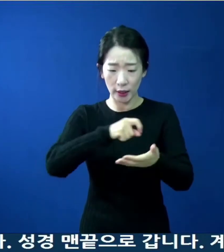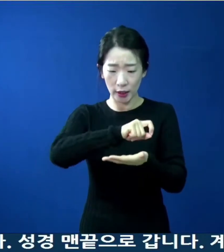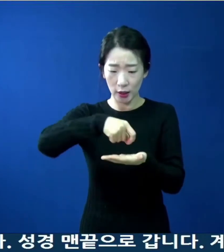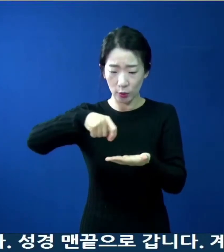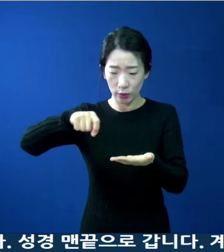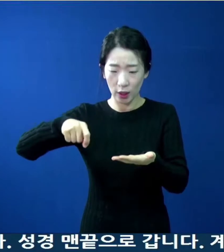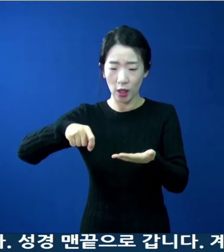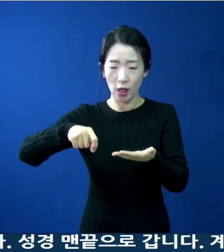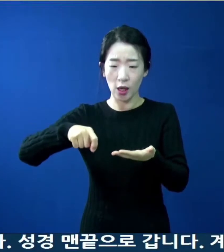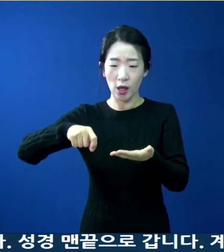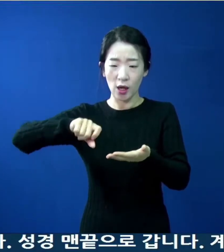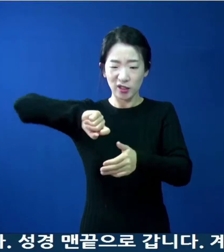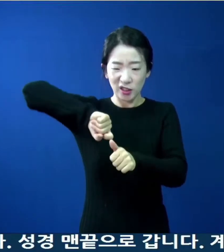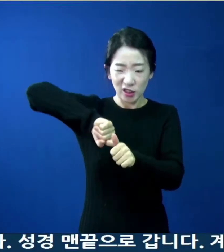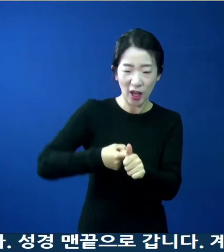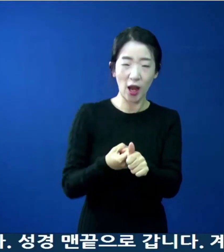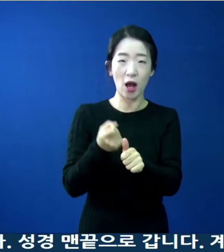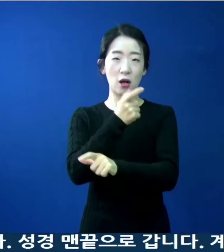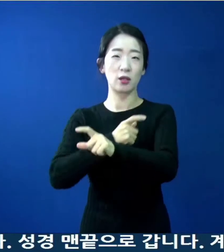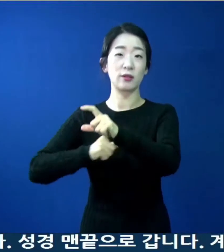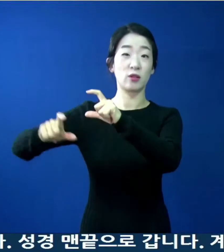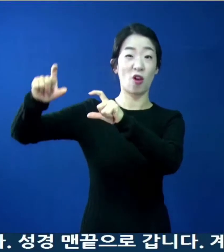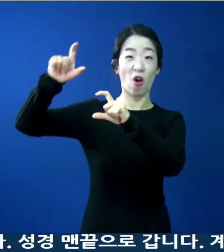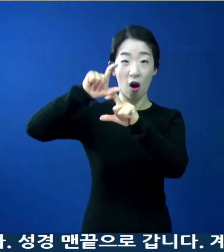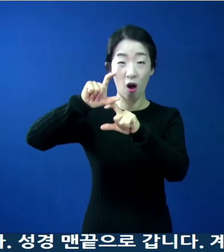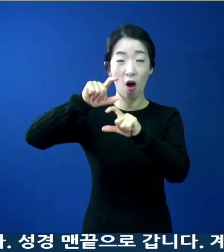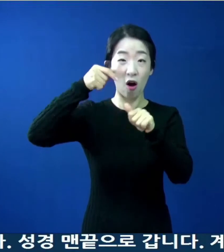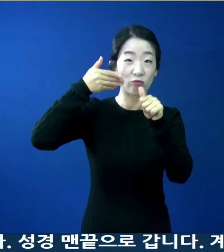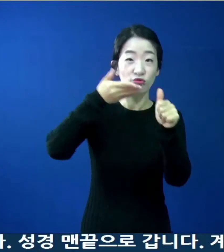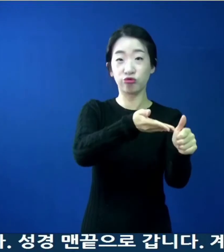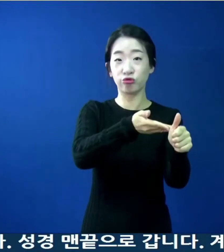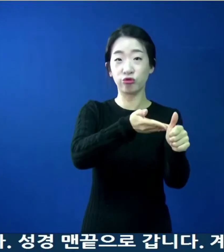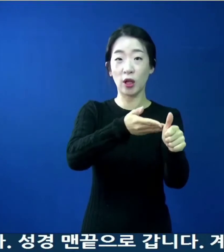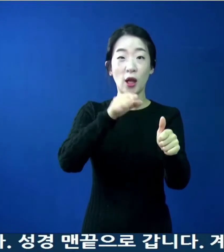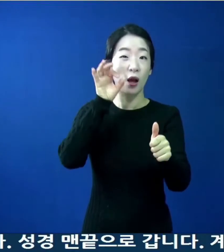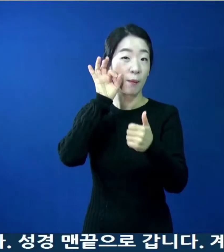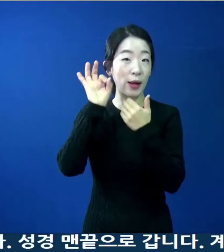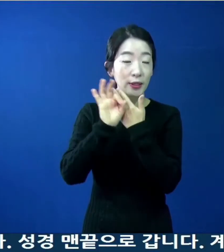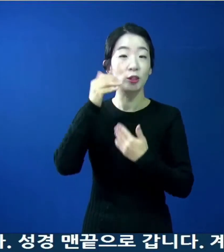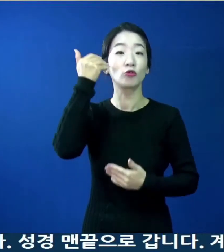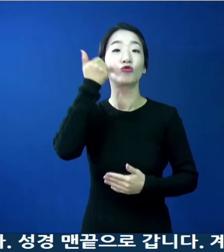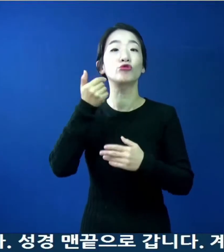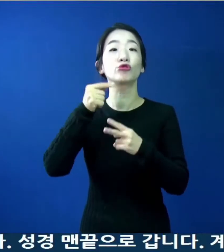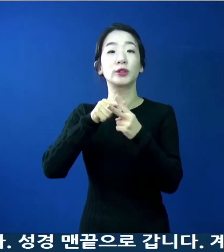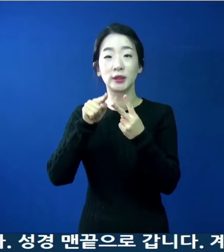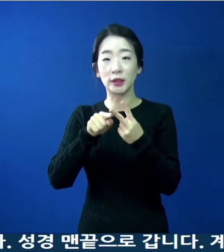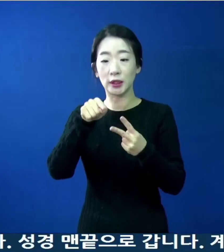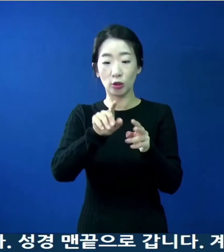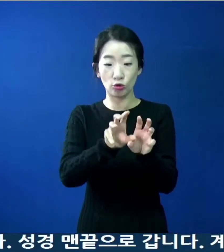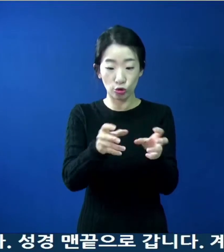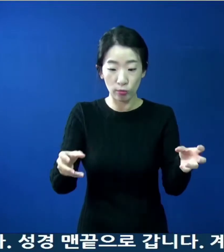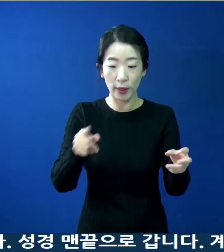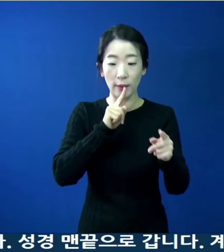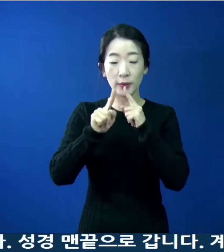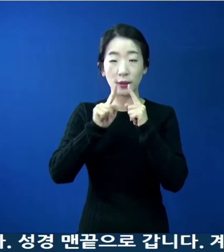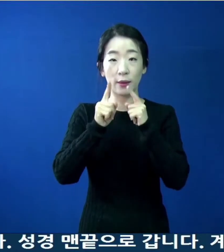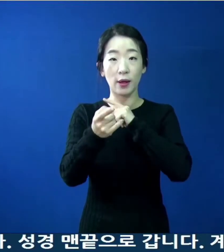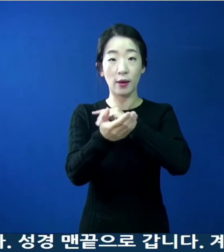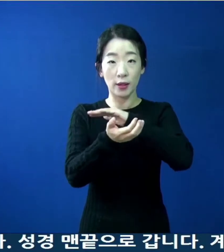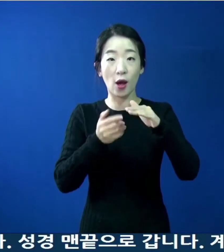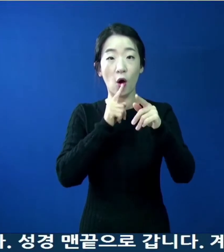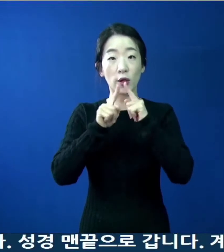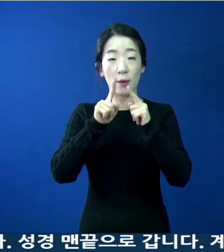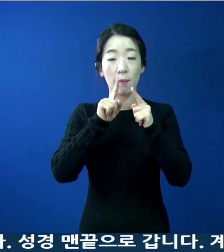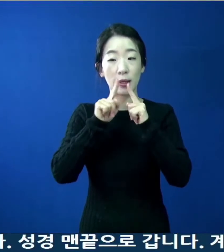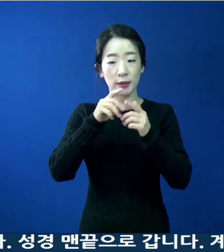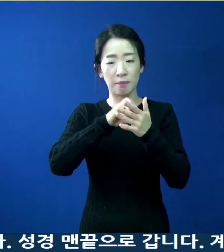기록된 재앙들을 그에게 더하실 것이요, 계속 만일 누구든지 이 두루마리의 예언의 말씀에서